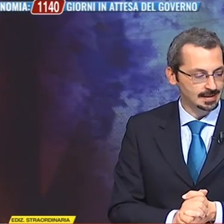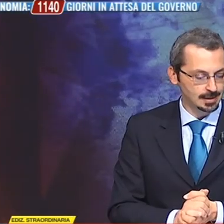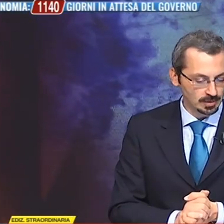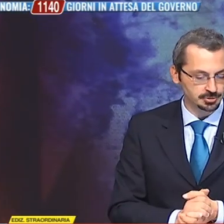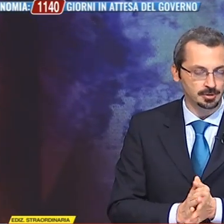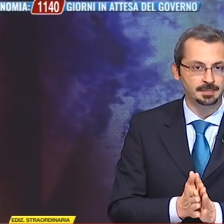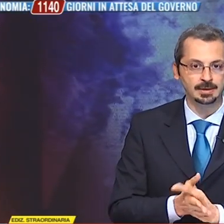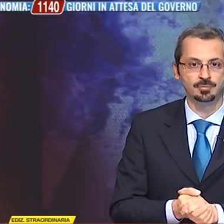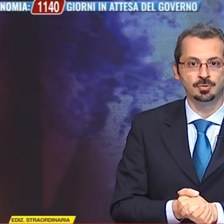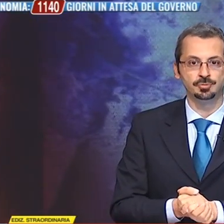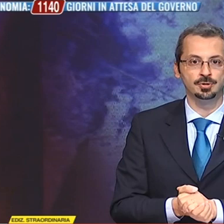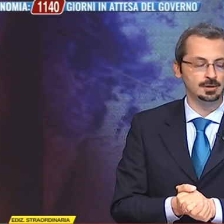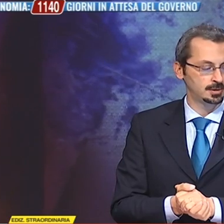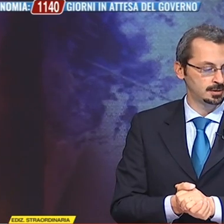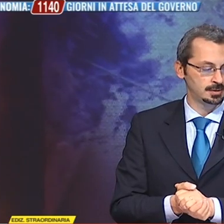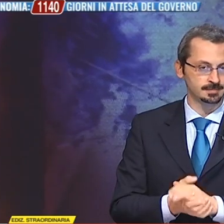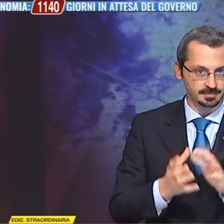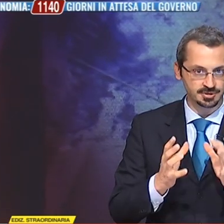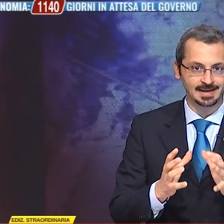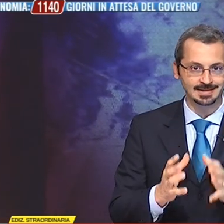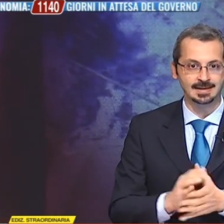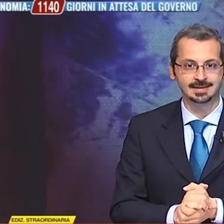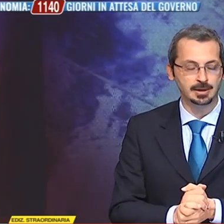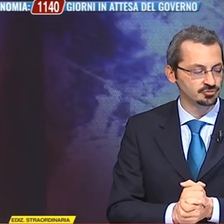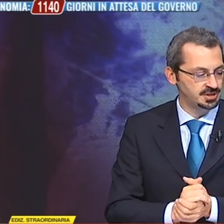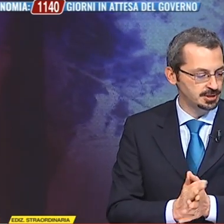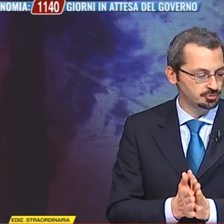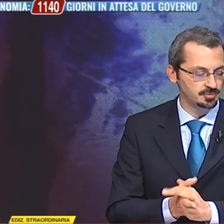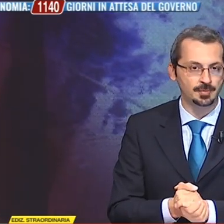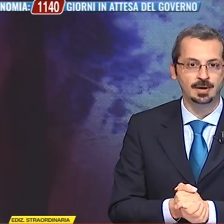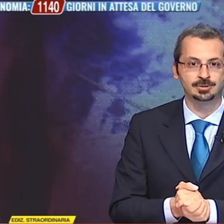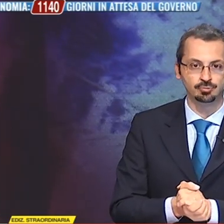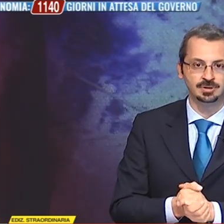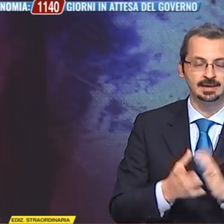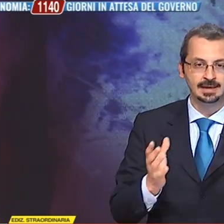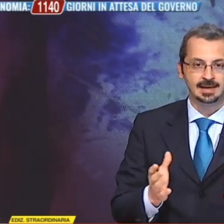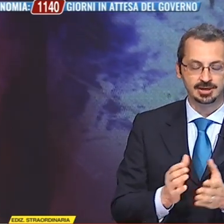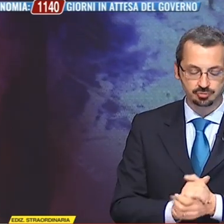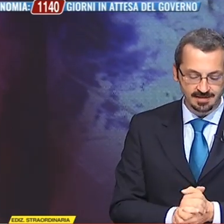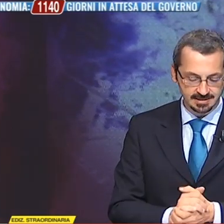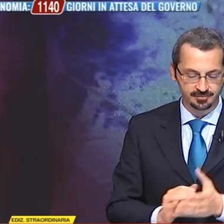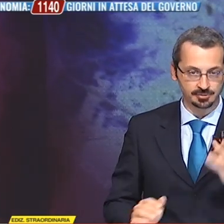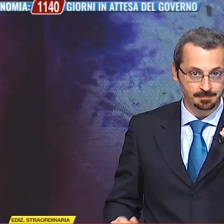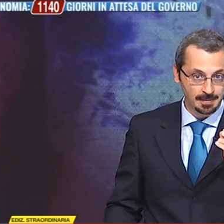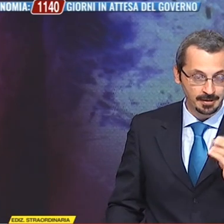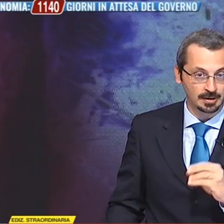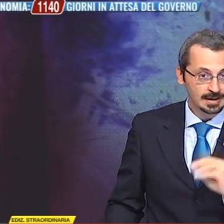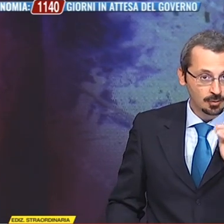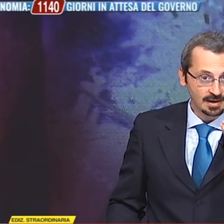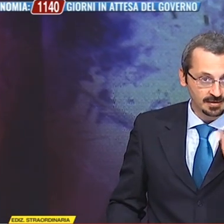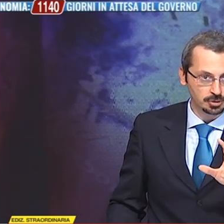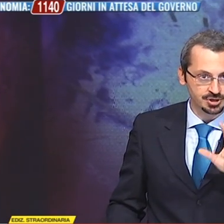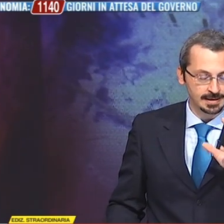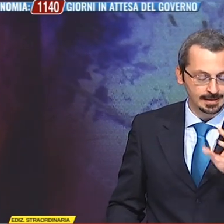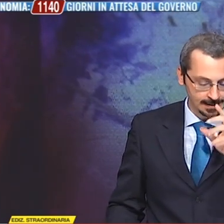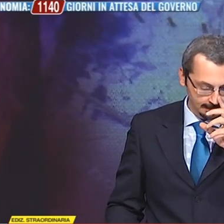importante, insomma, anche in questo periodo molto cercare di dare i consigli giusti un po' a tutti su diversi fronti. Prima però